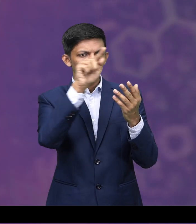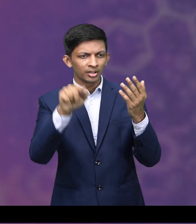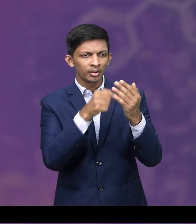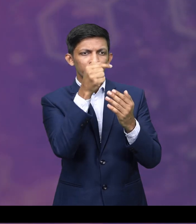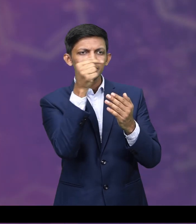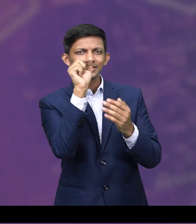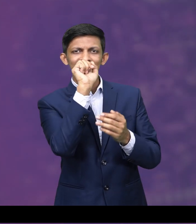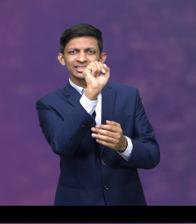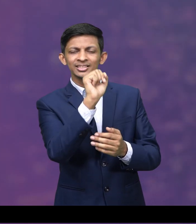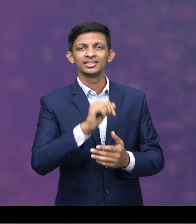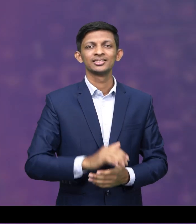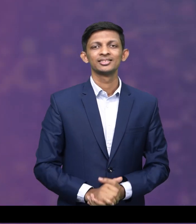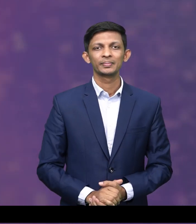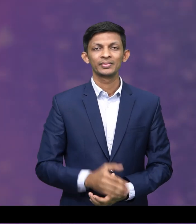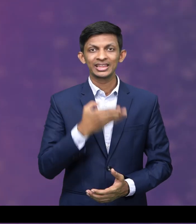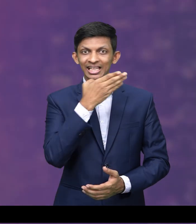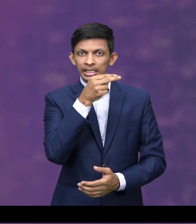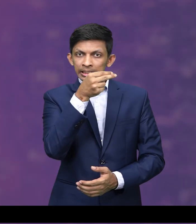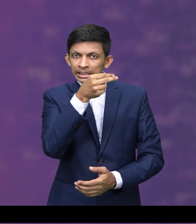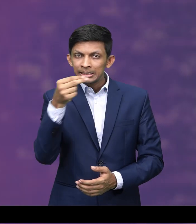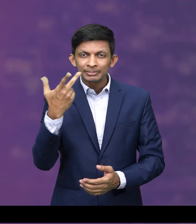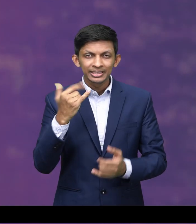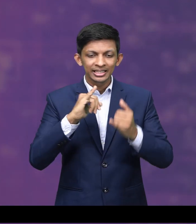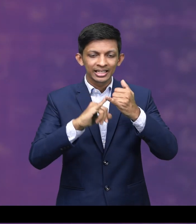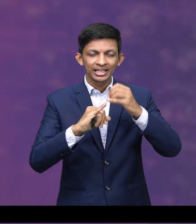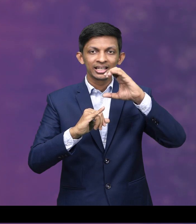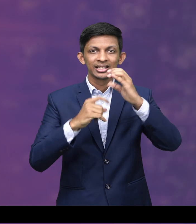ఆకర్షణను తగ్గిస్తాయి. దీనినే స్క్రీనింగ్ ఎఫెక్ట్ అంటారు.